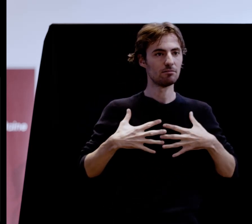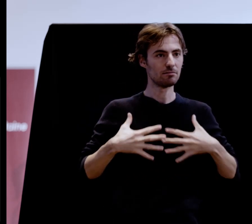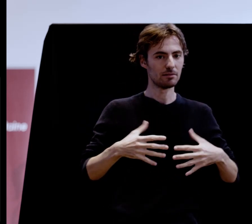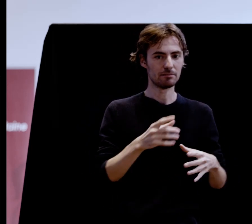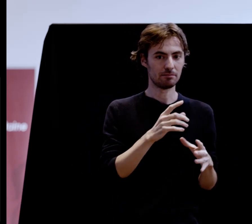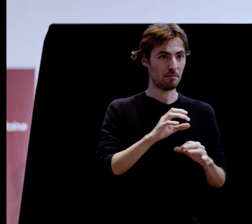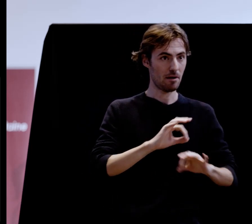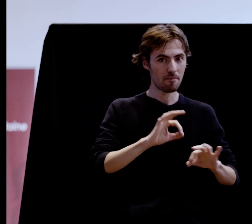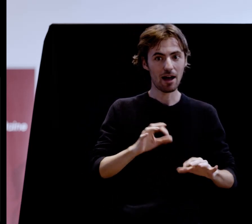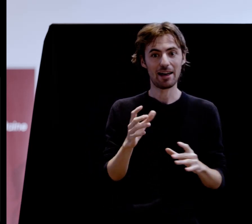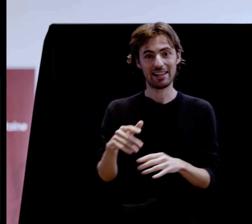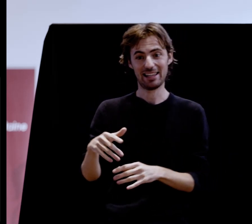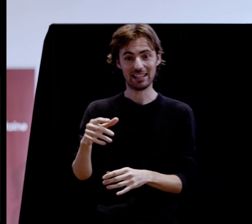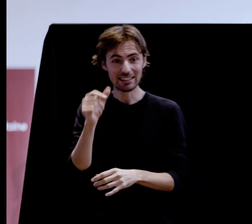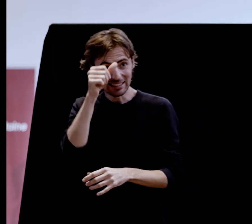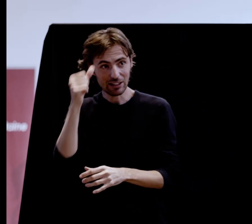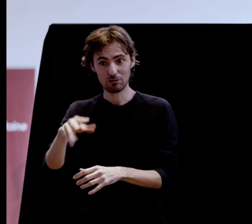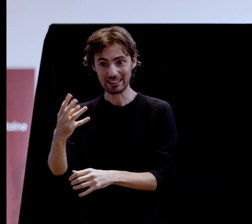du volume testiculaire à 14 ans.